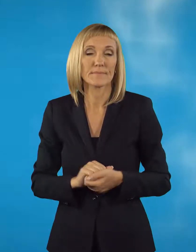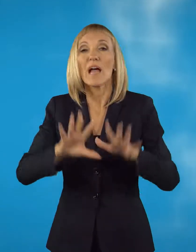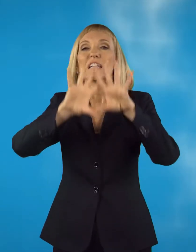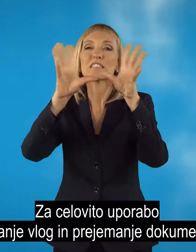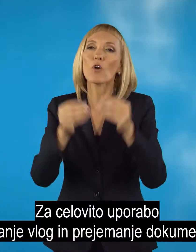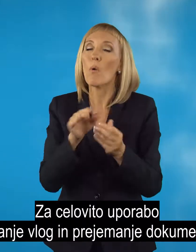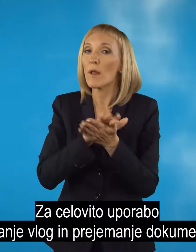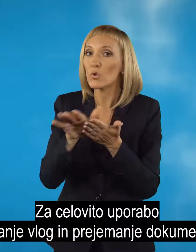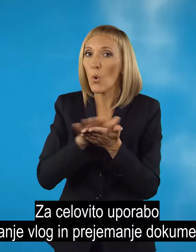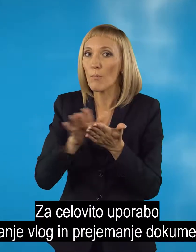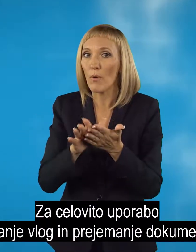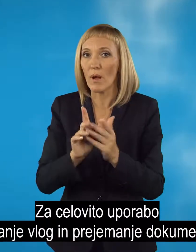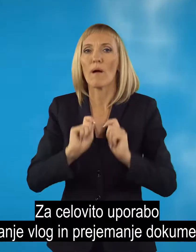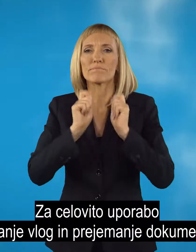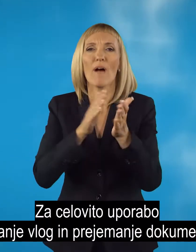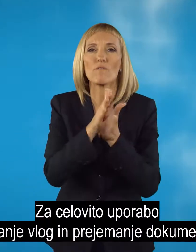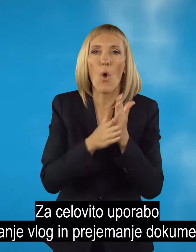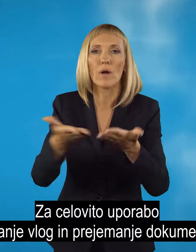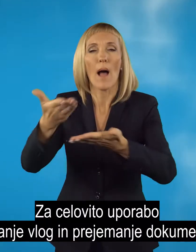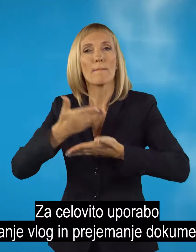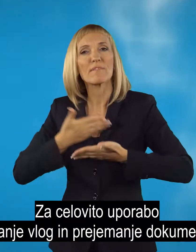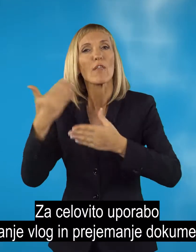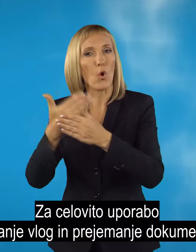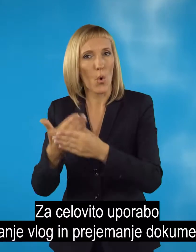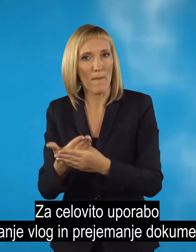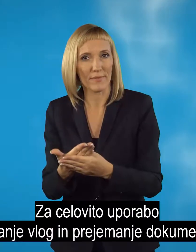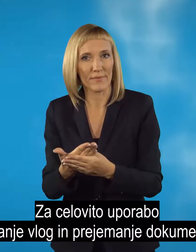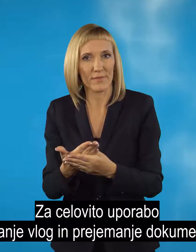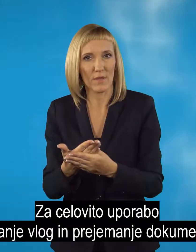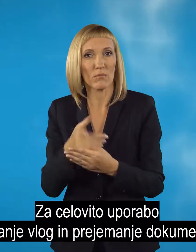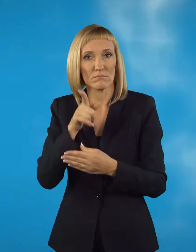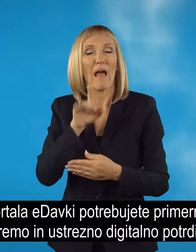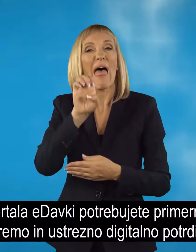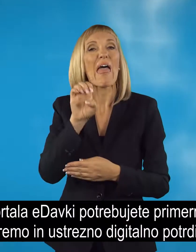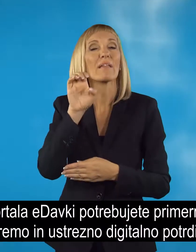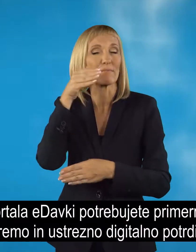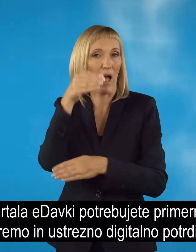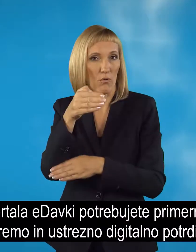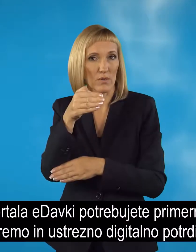Za celovito uporabo, vlaganje vlog in prejemanje dokumentov portala E-davki